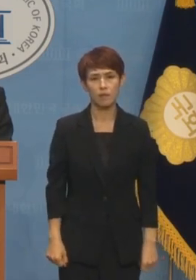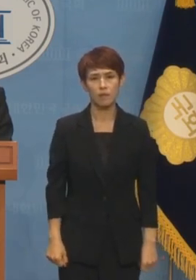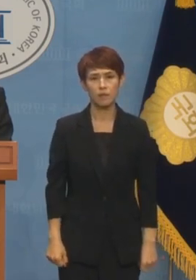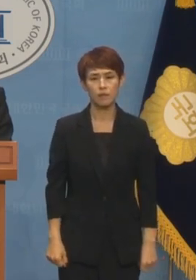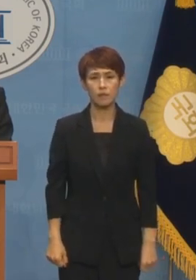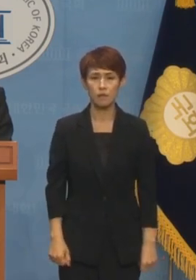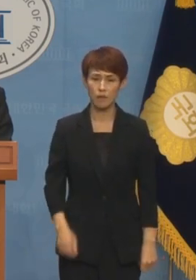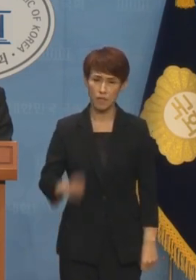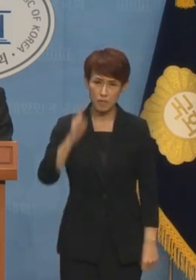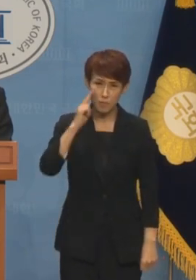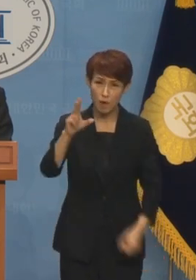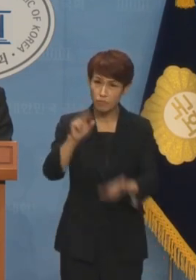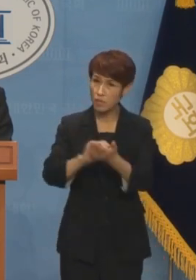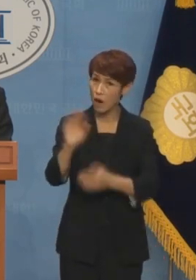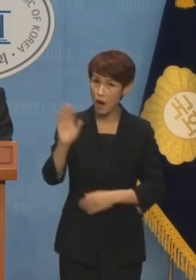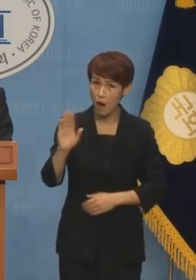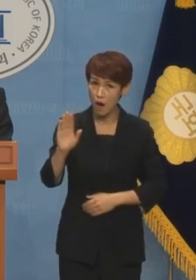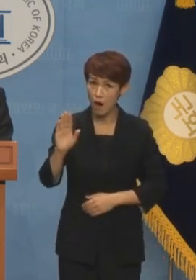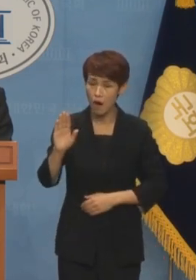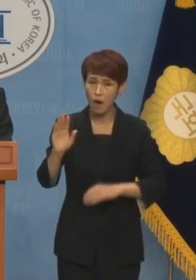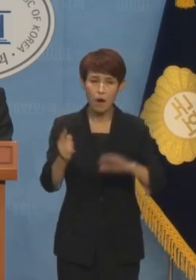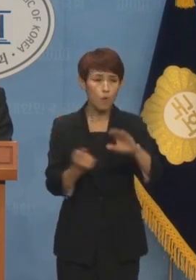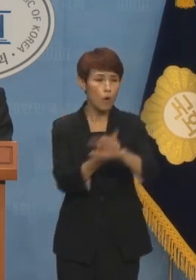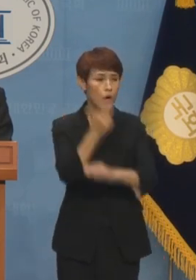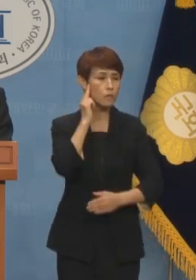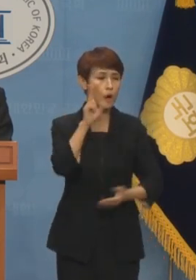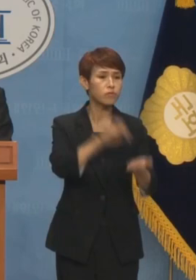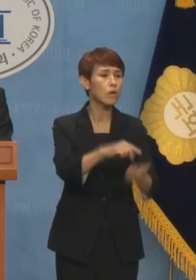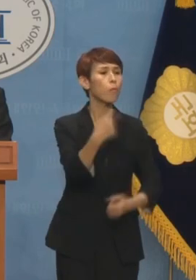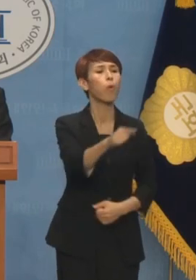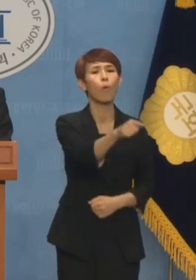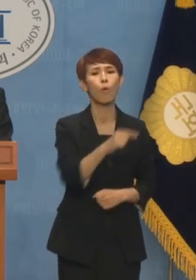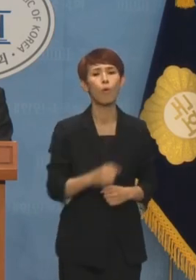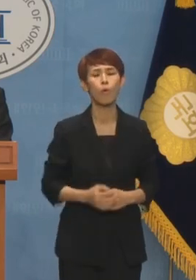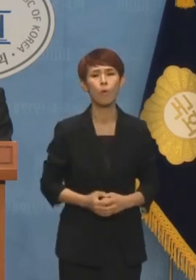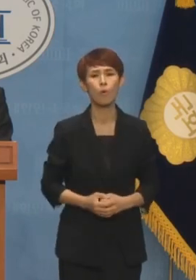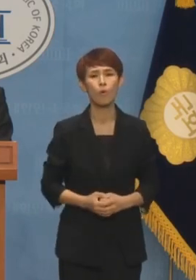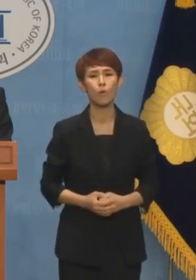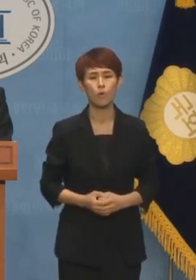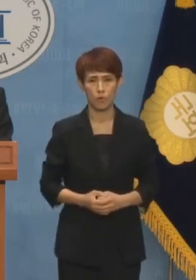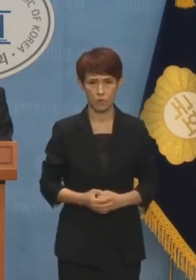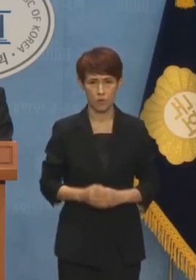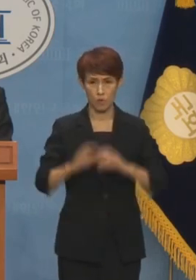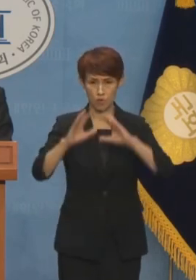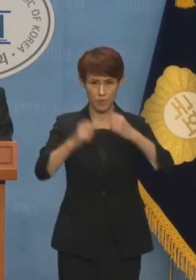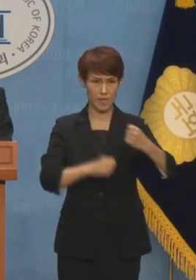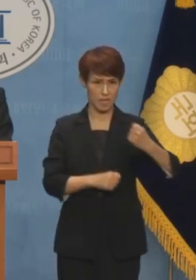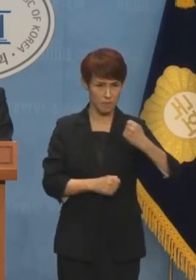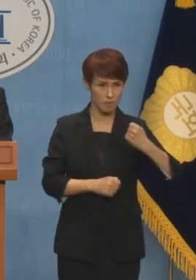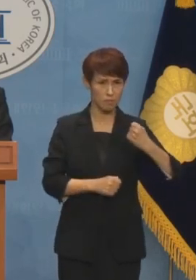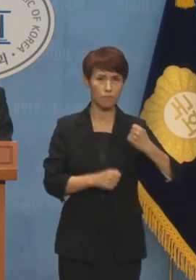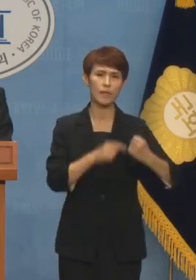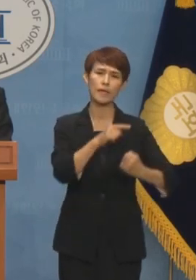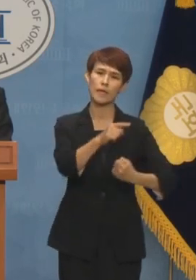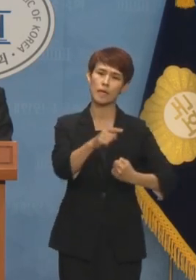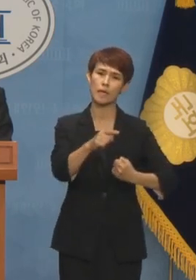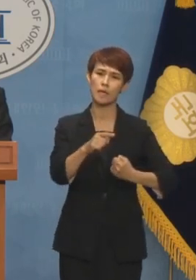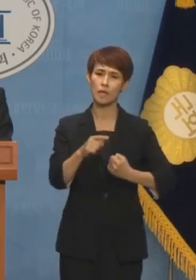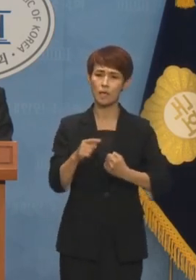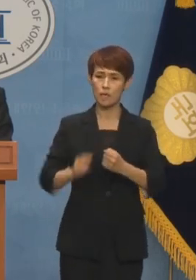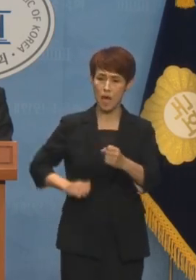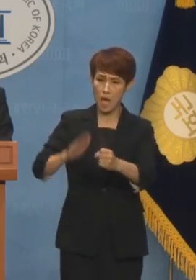이것이 심각한 문제가 아니라면 대체 무엇이 심각한 문제입니까? 국민의힘은 끝까지 순직